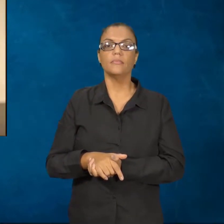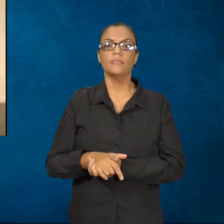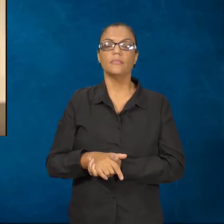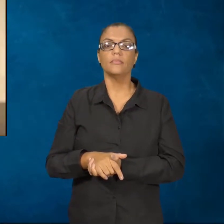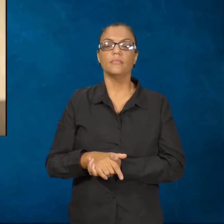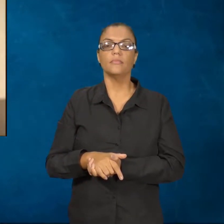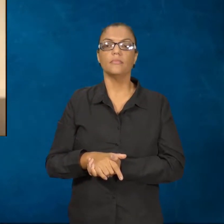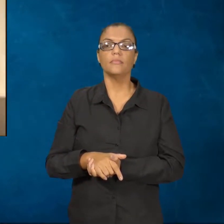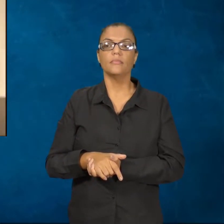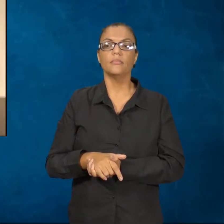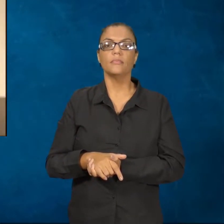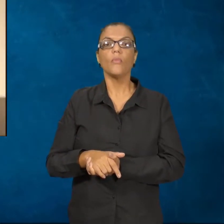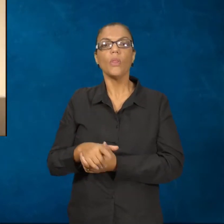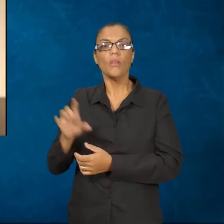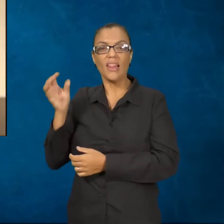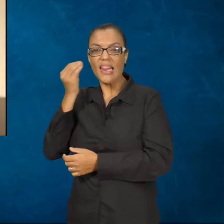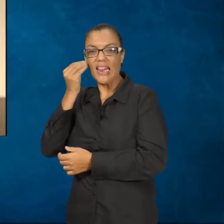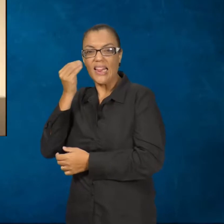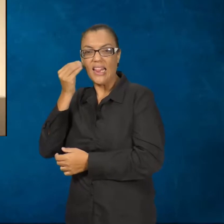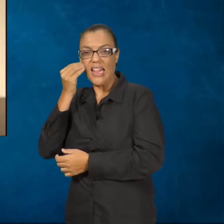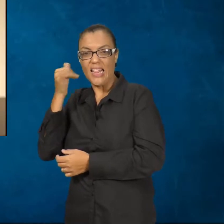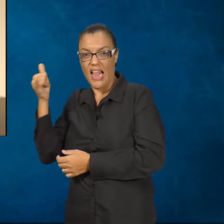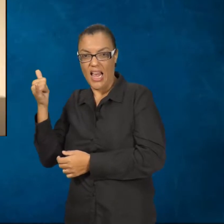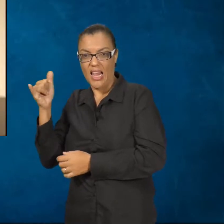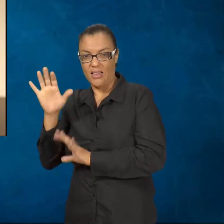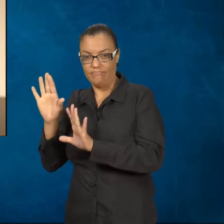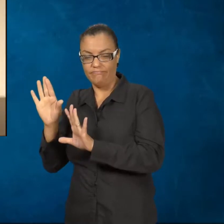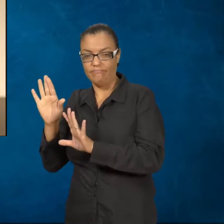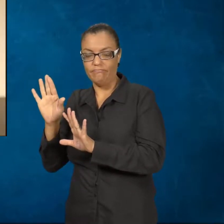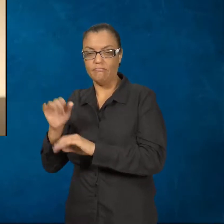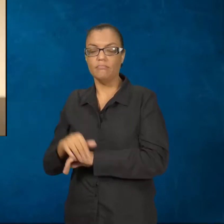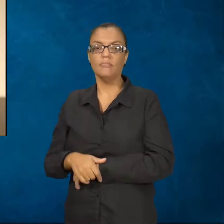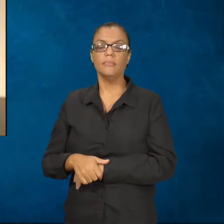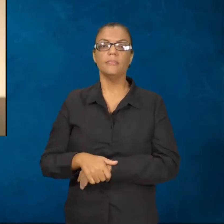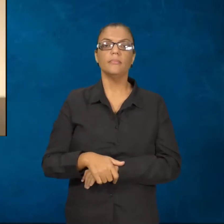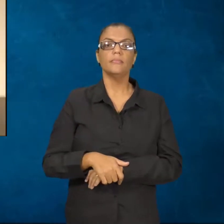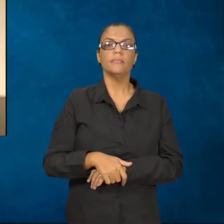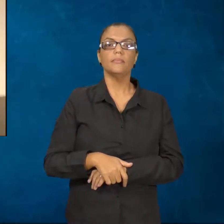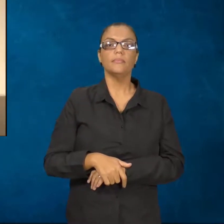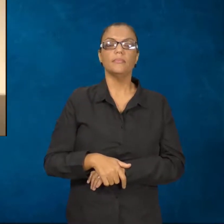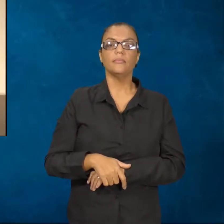Tá bom. Deixa eu me reequipar aqui.